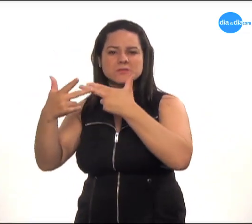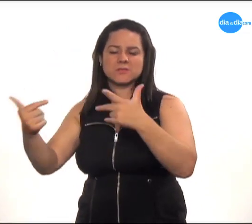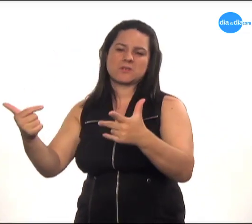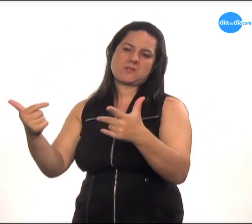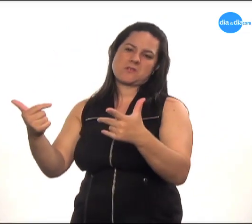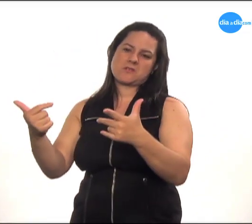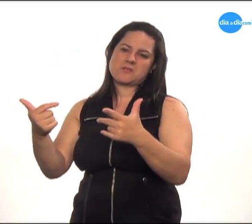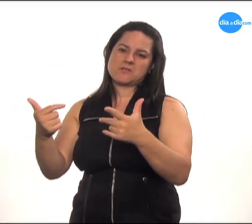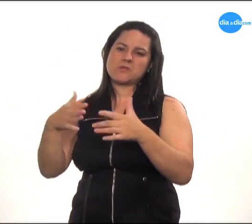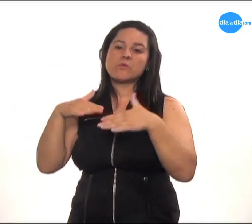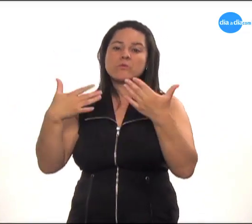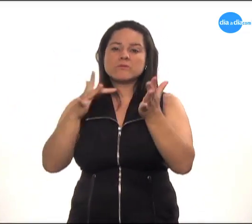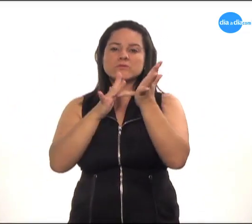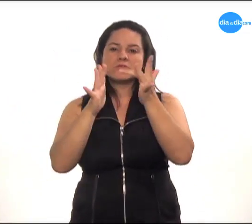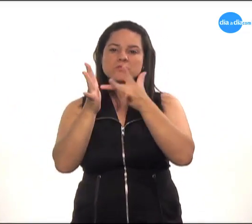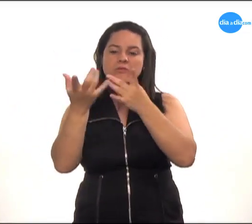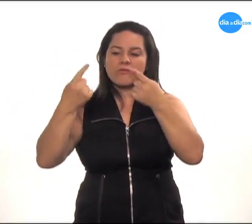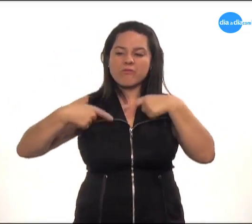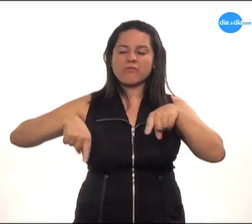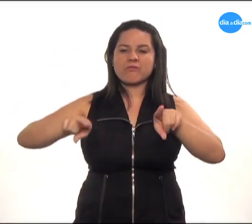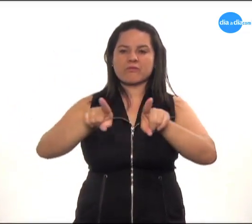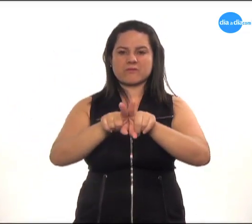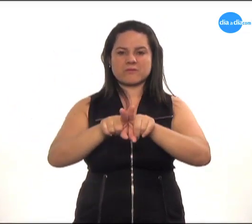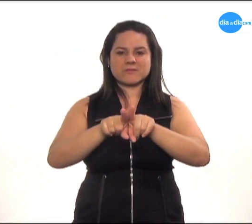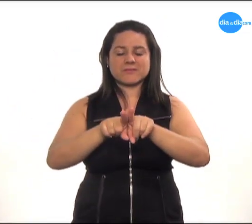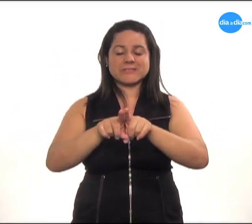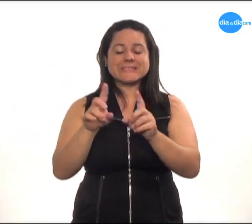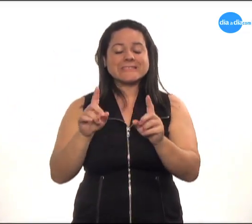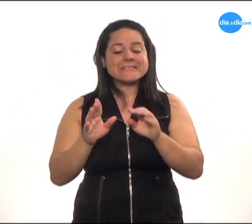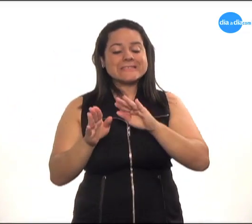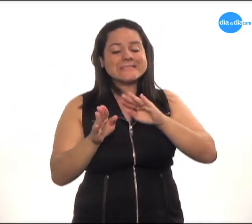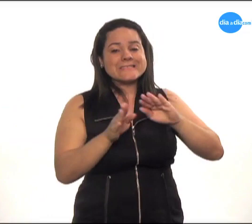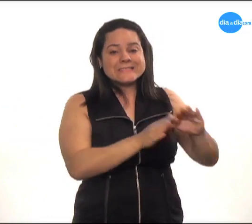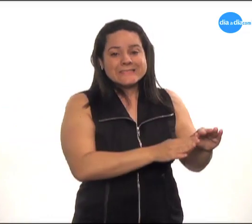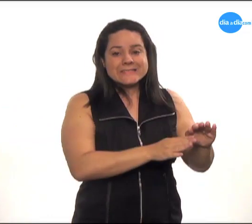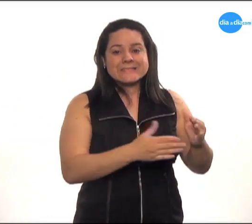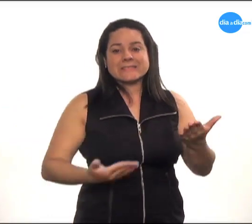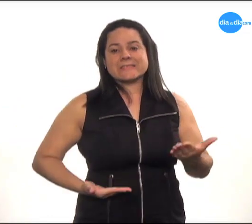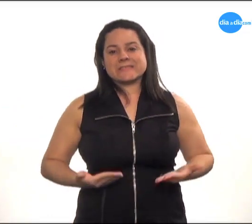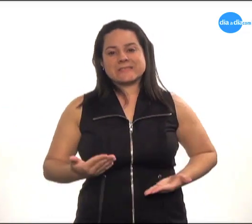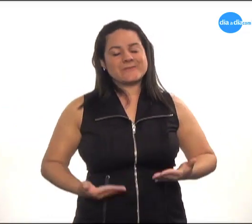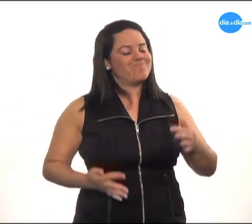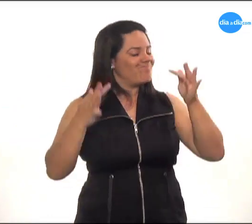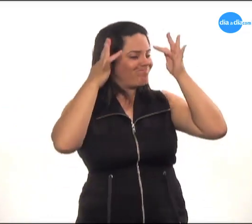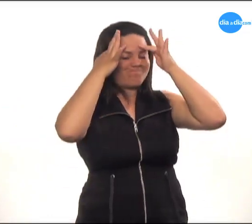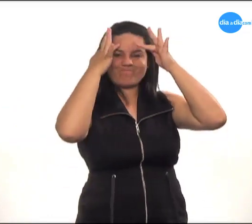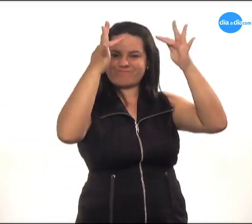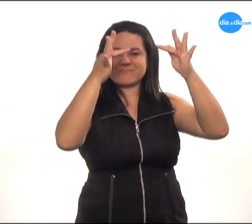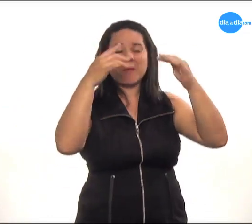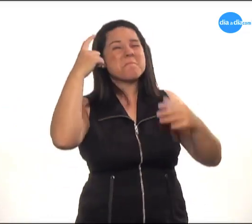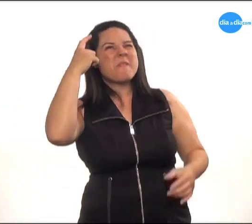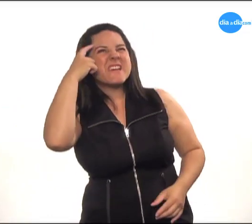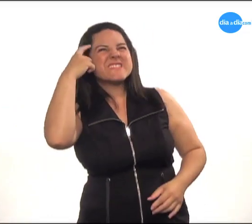de Deus. E o servo infiel é o que pensa que o Senhor vai